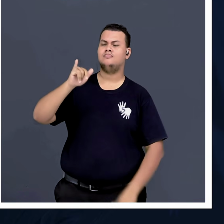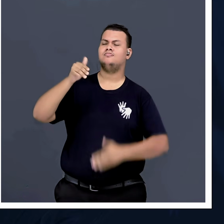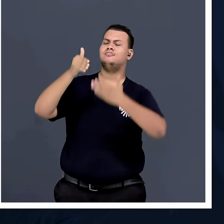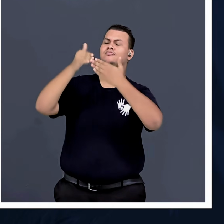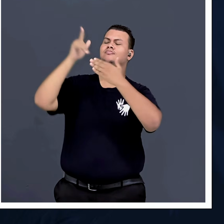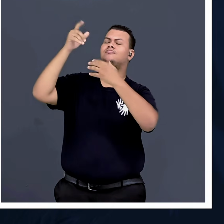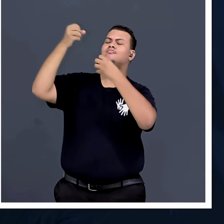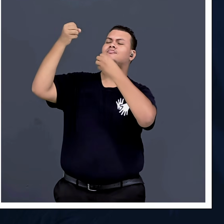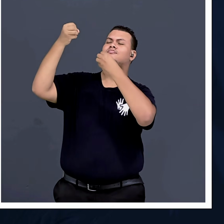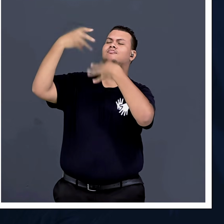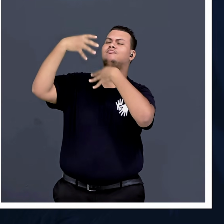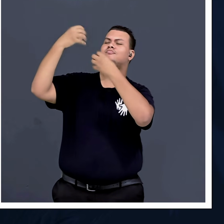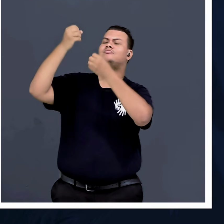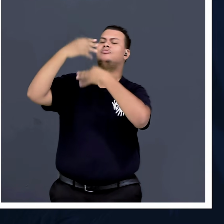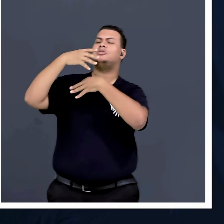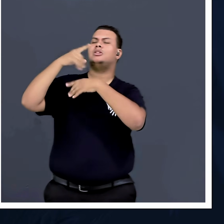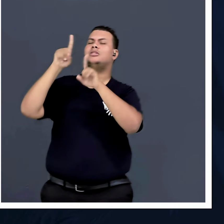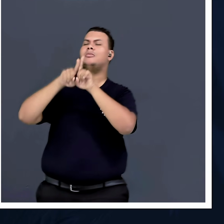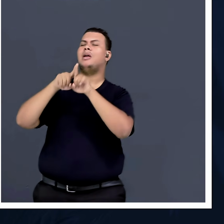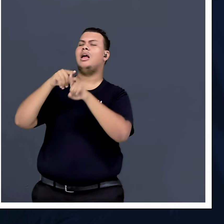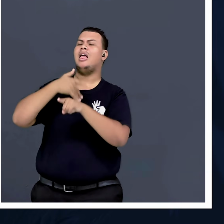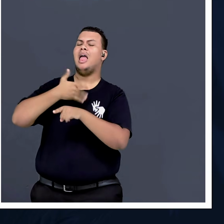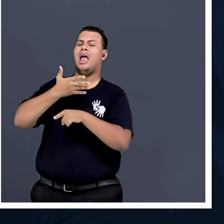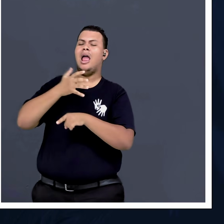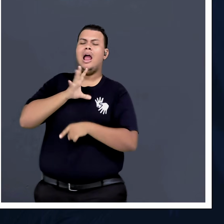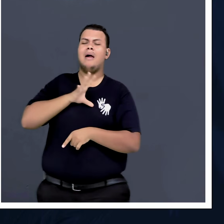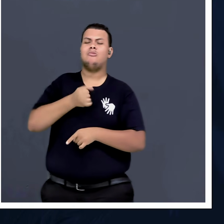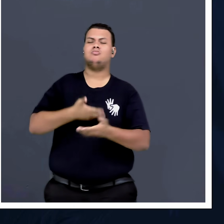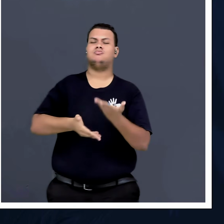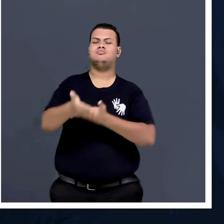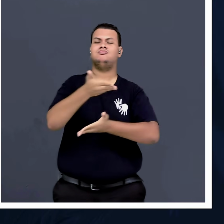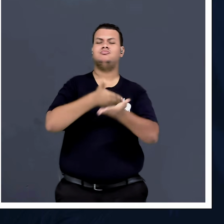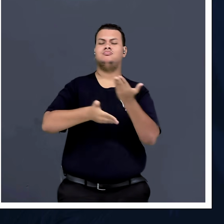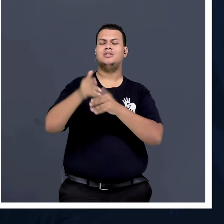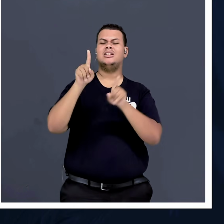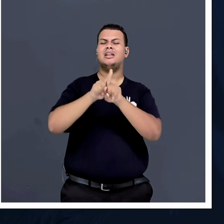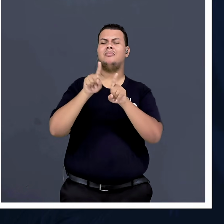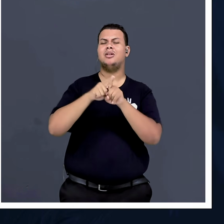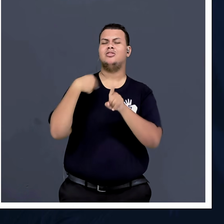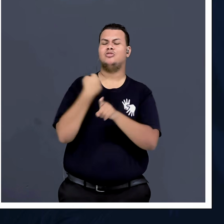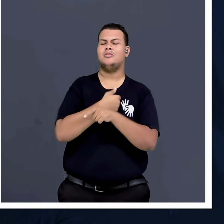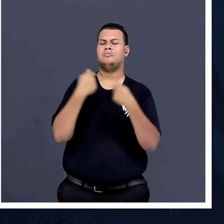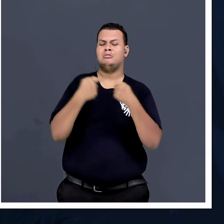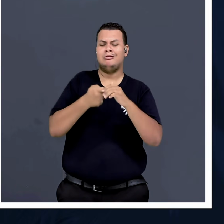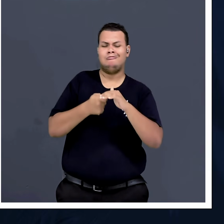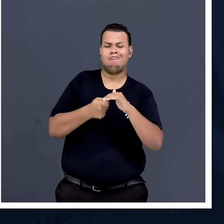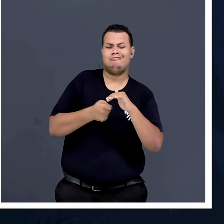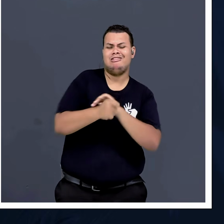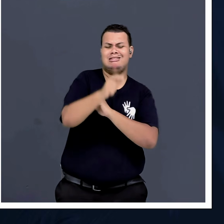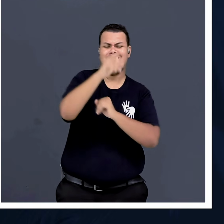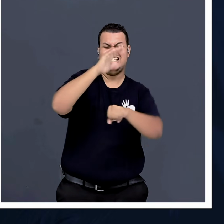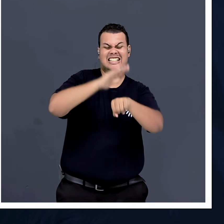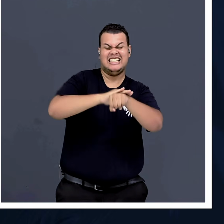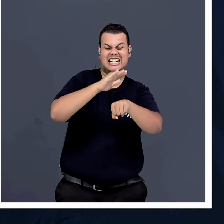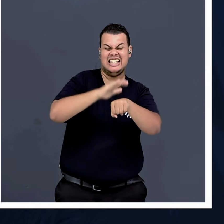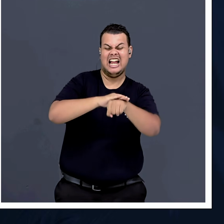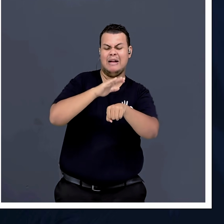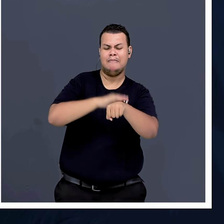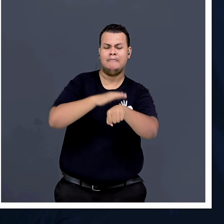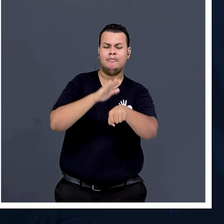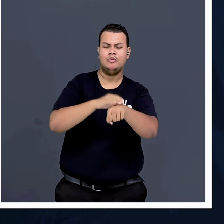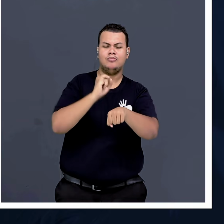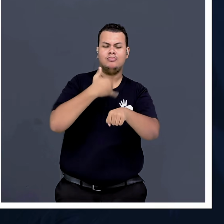ensine a amar aquele a quem o Senhor ama. Nos ensine a investir tempo naqueles que nos